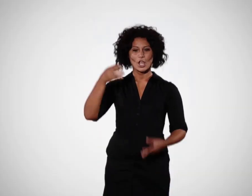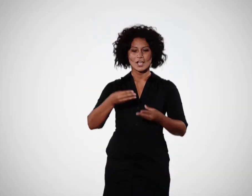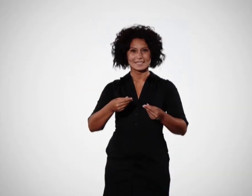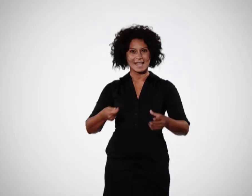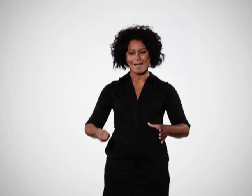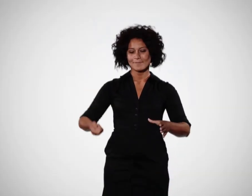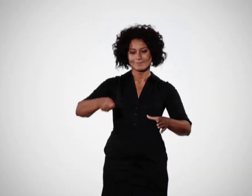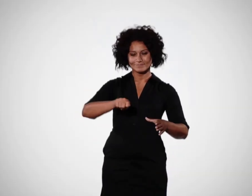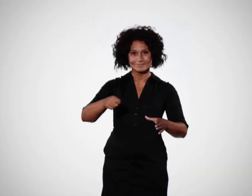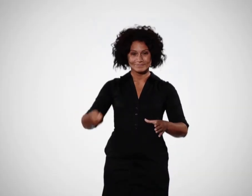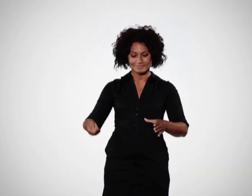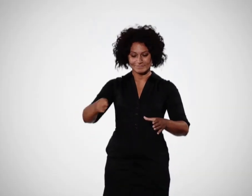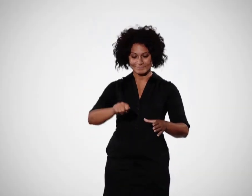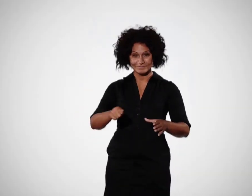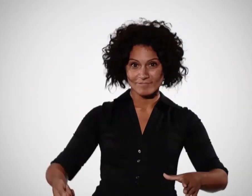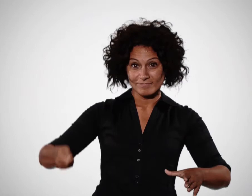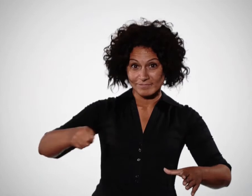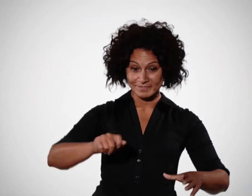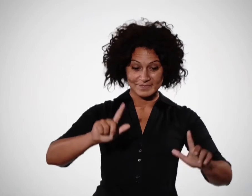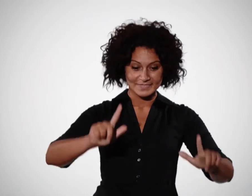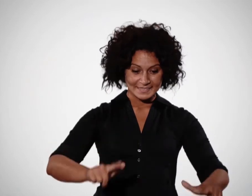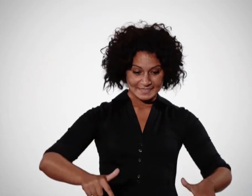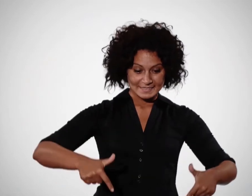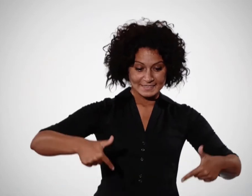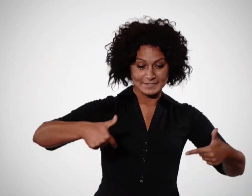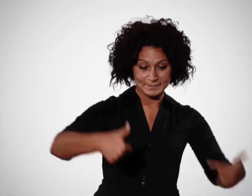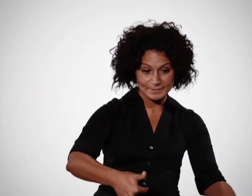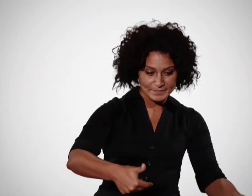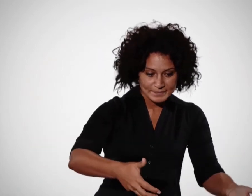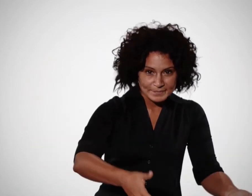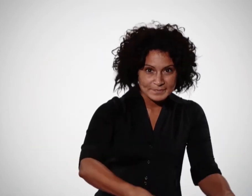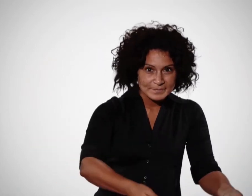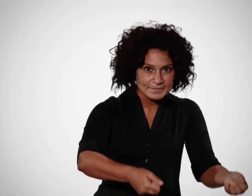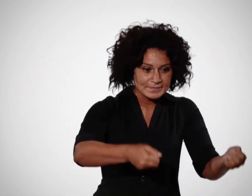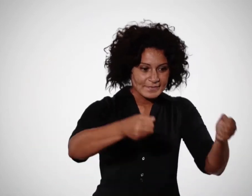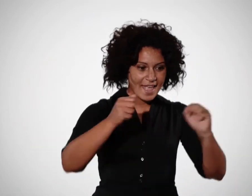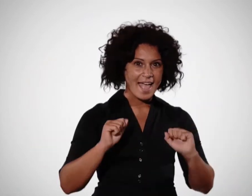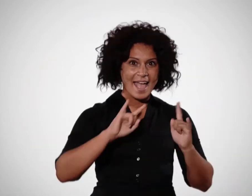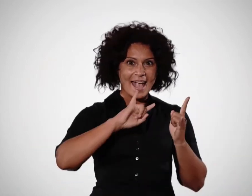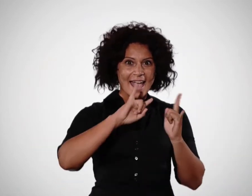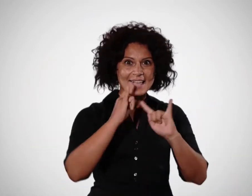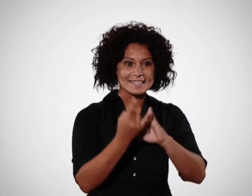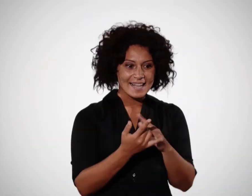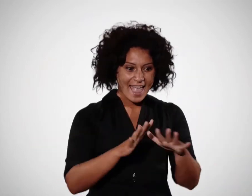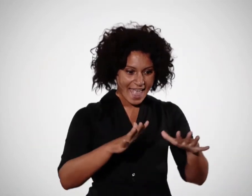Lindo Porcello, con la sabbia, fa un castello tutto dorato.